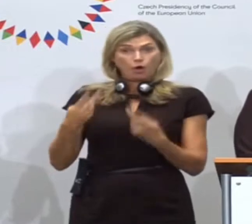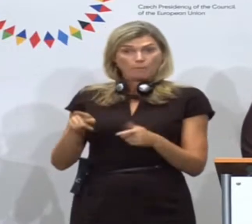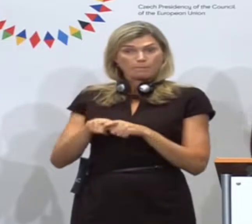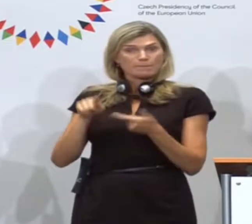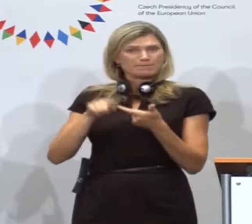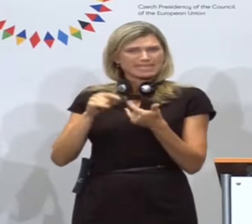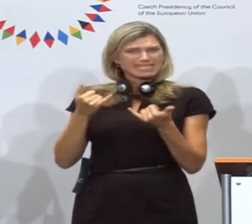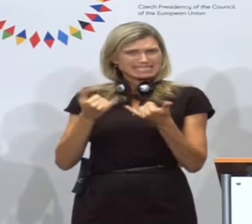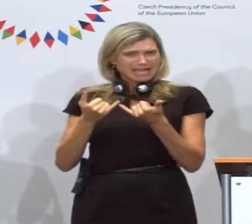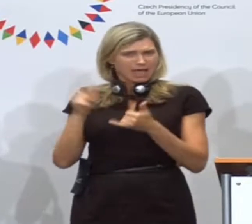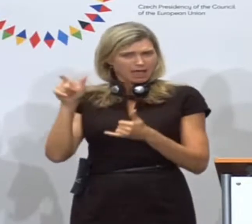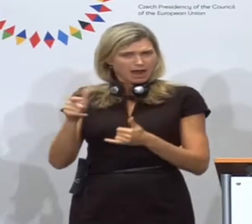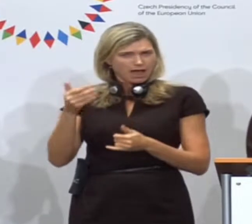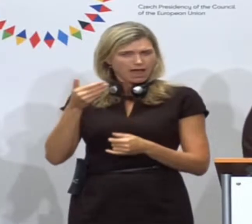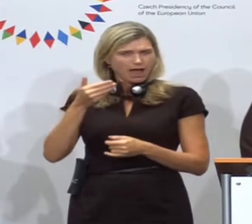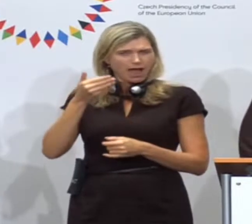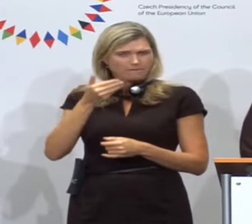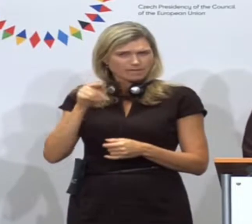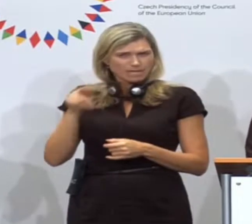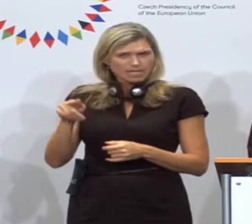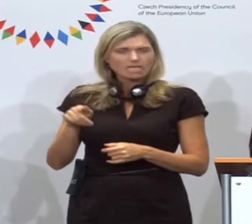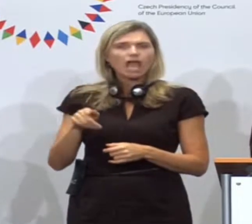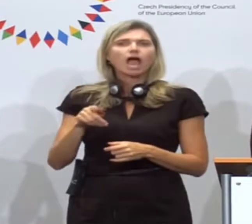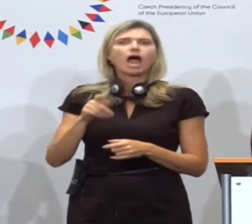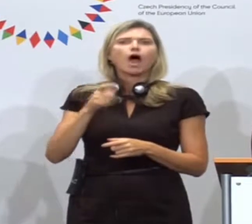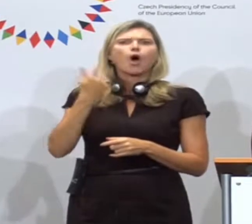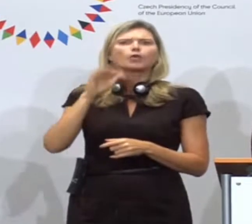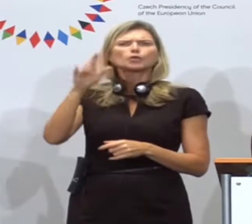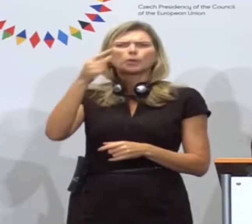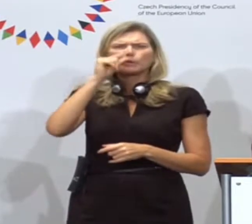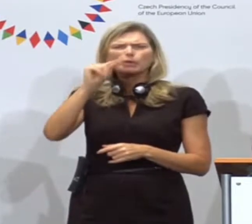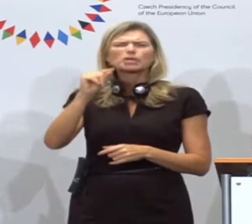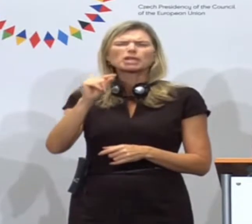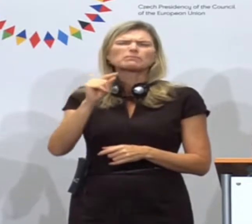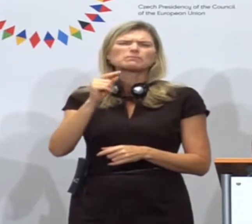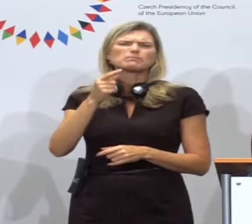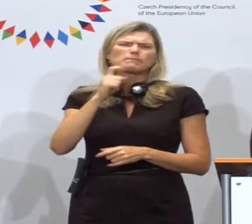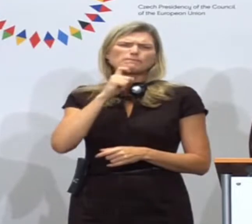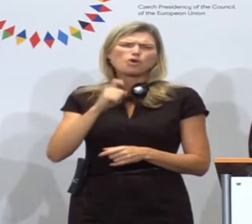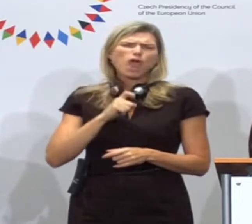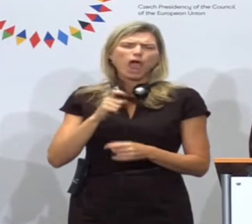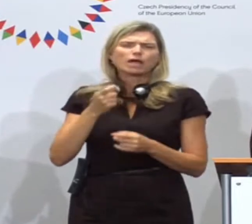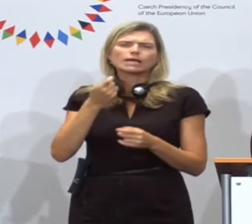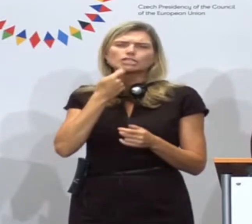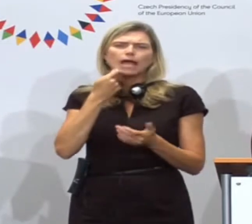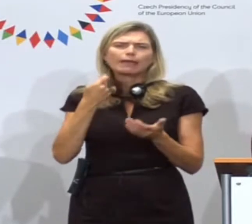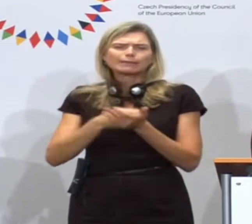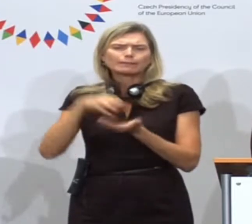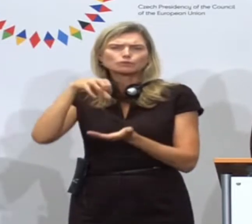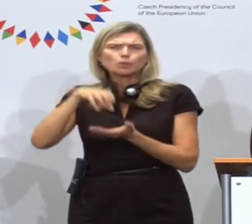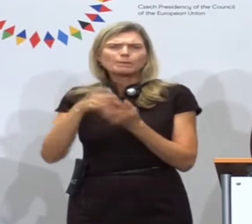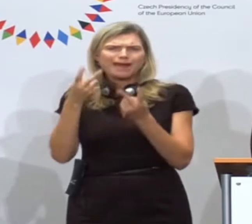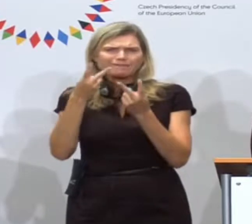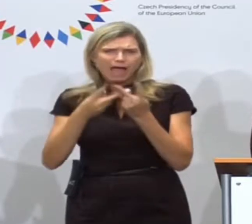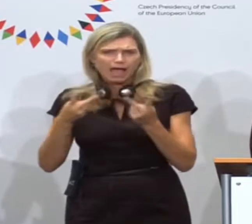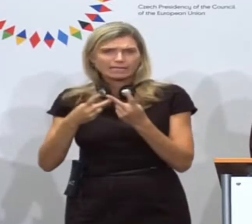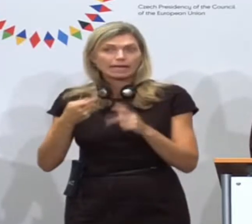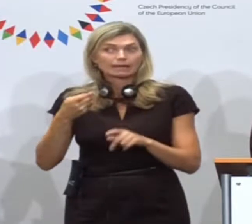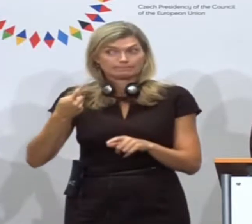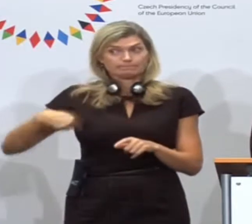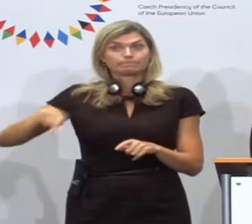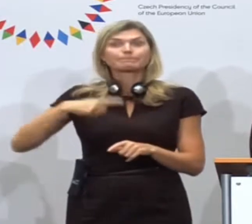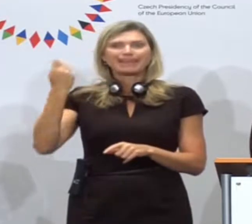vlastně Putinovi vojáci, kteří si říkají Wagner's Group, tak to už víme dlouhou